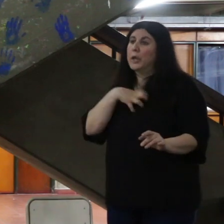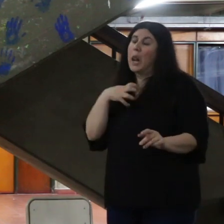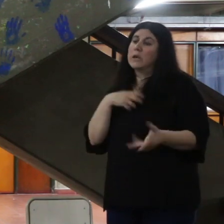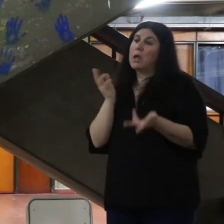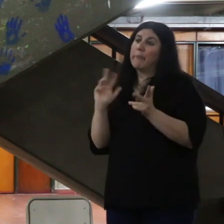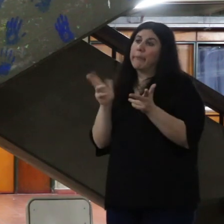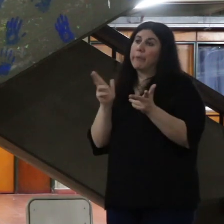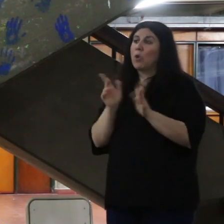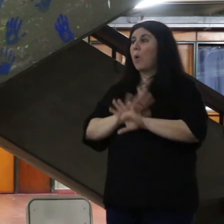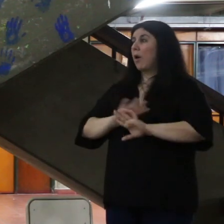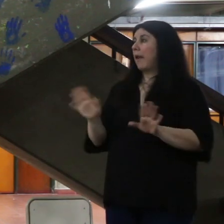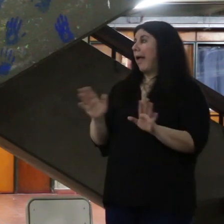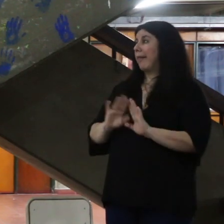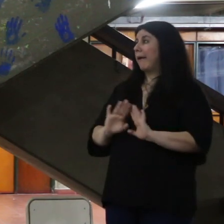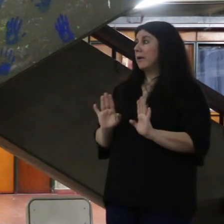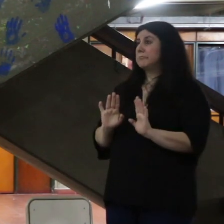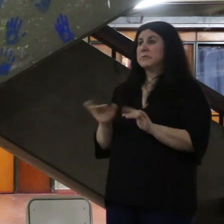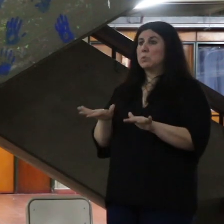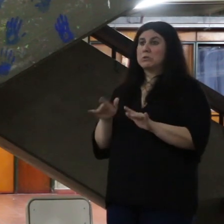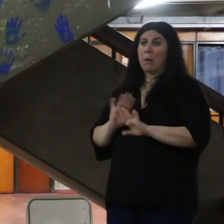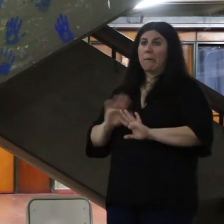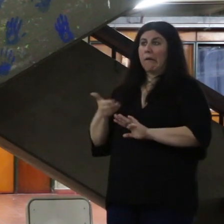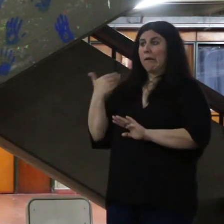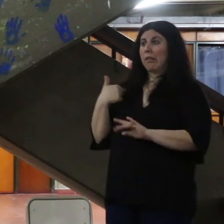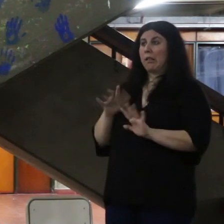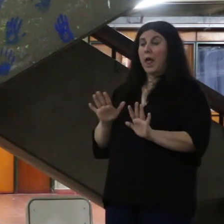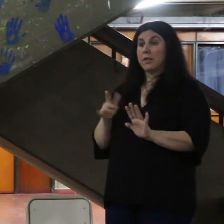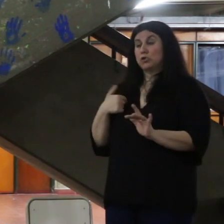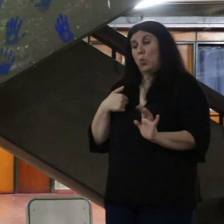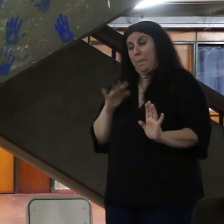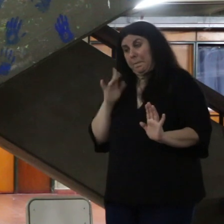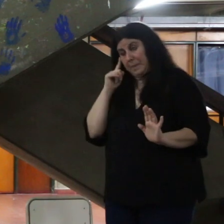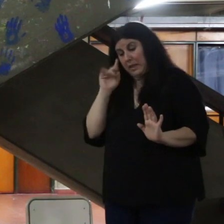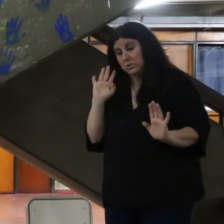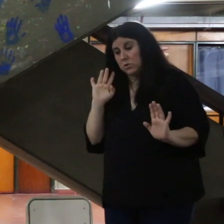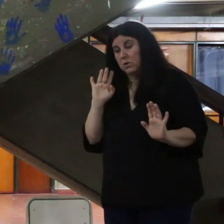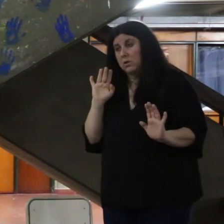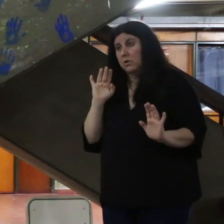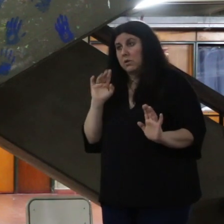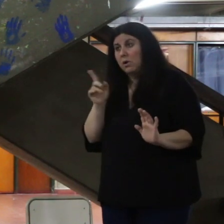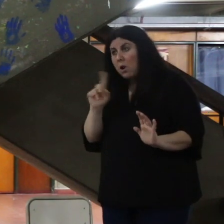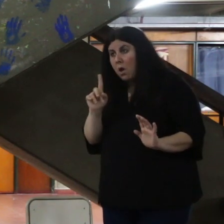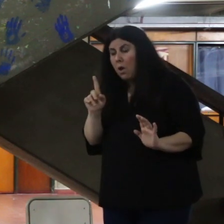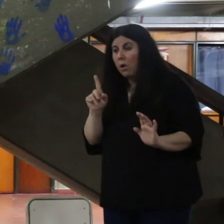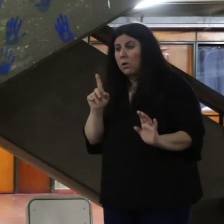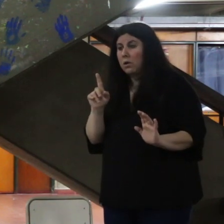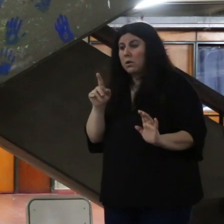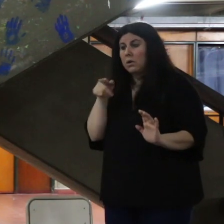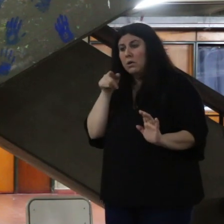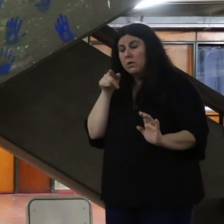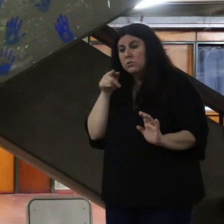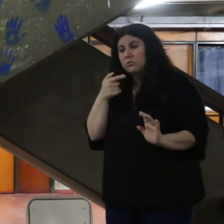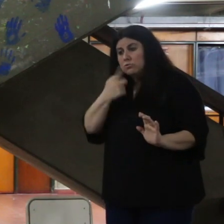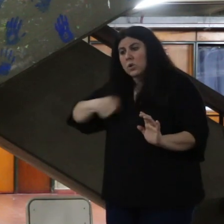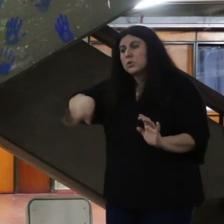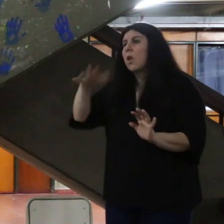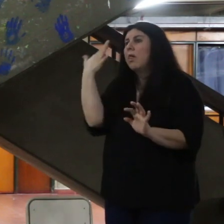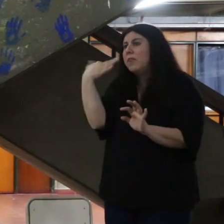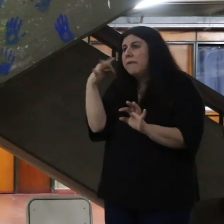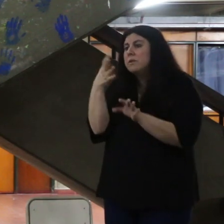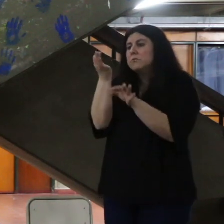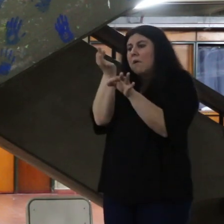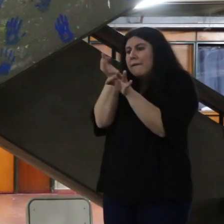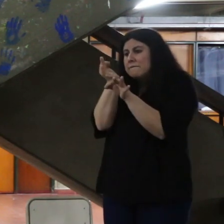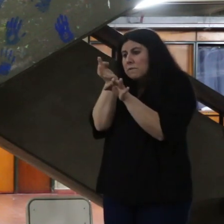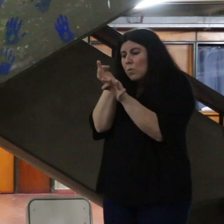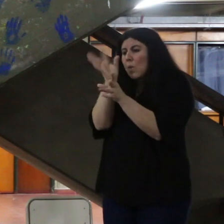como si nada hubiese pasado. Al menos eso creo yo. ¿Sí? Tenemos que construir